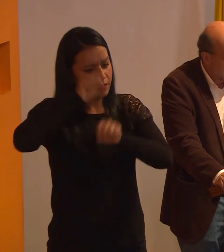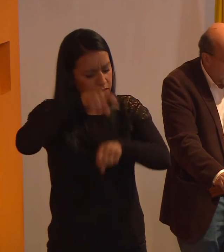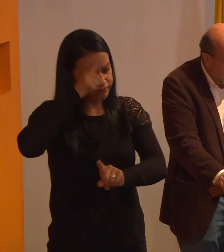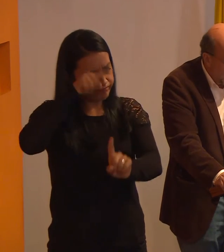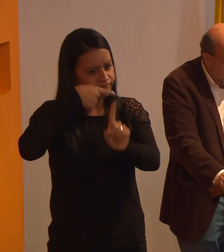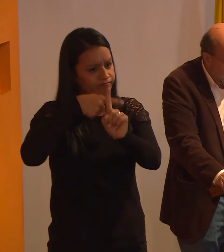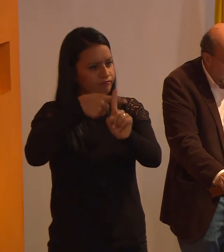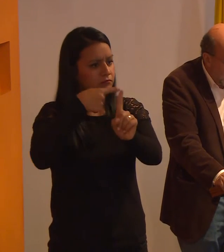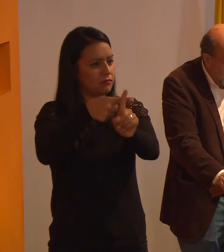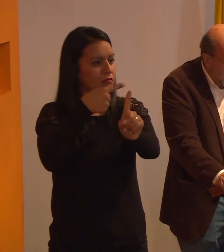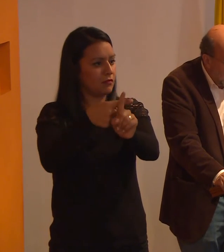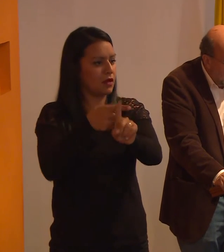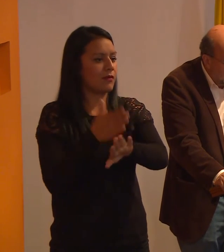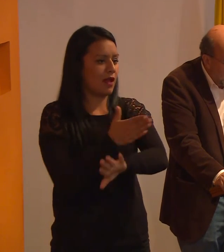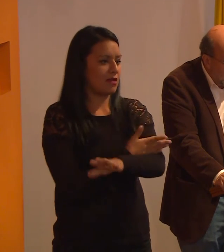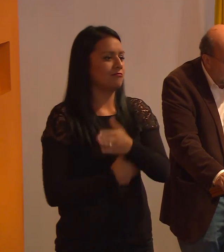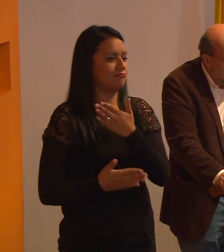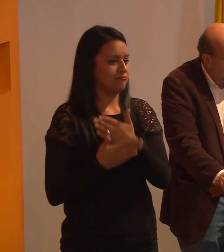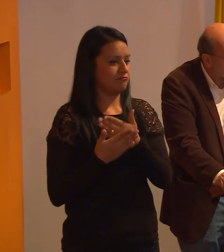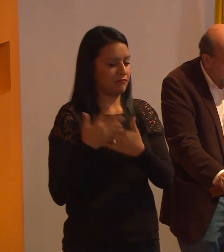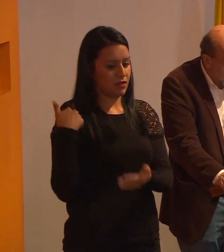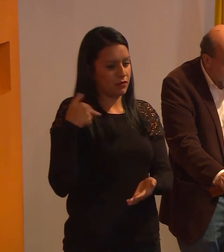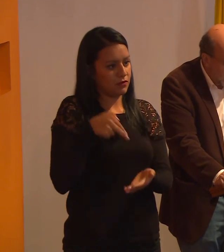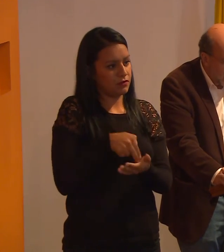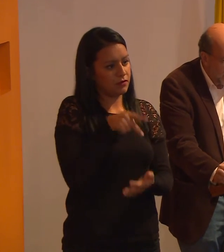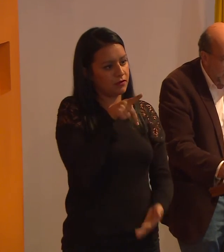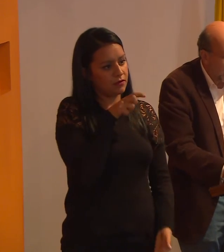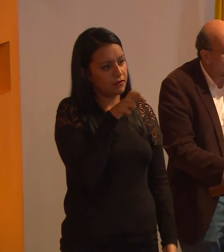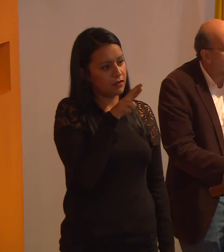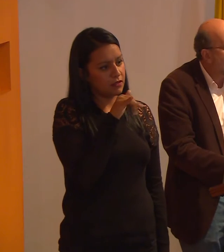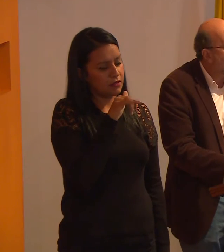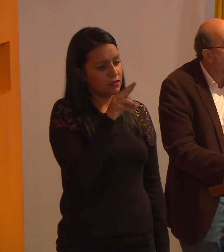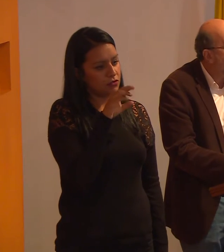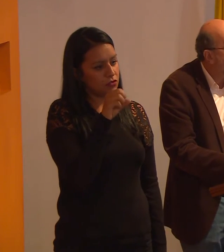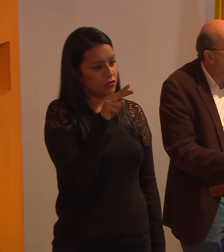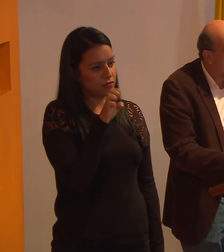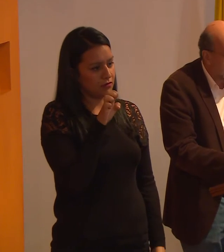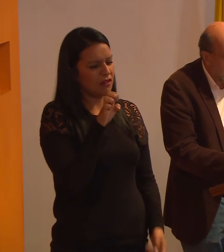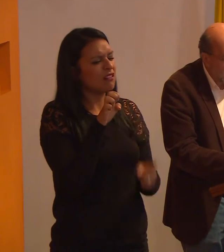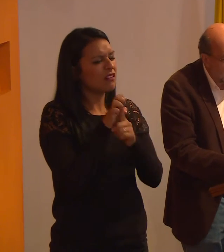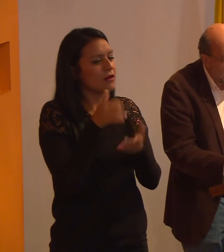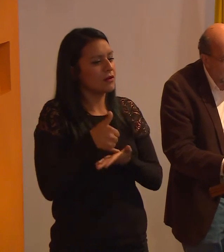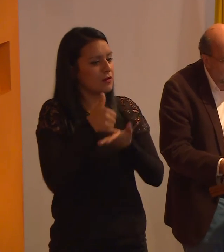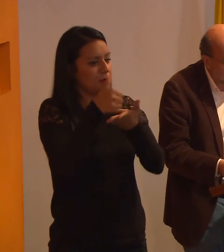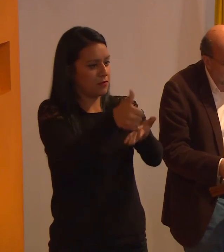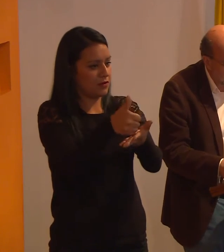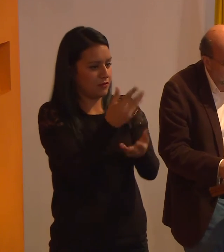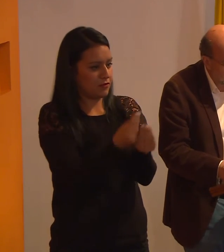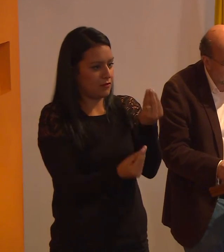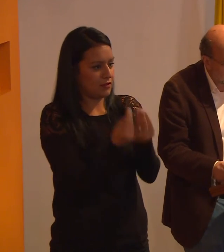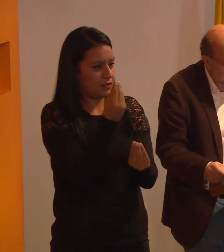posibilidades, como señala Ferry Josephson, Premio Nobel de Física en